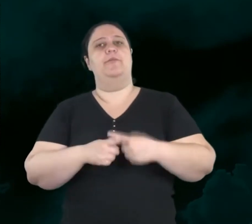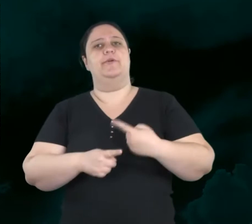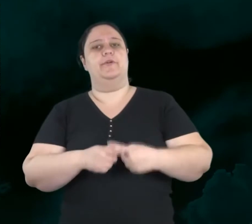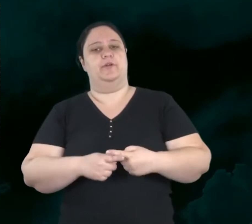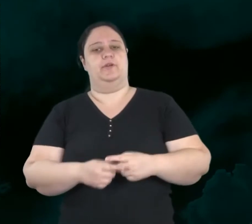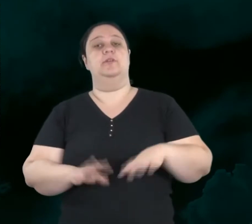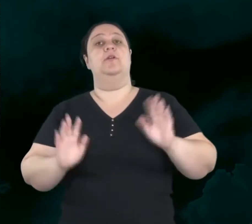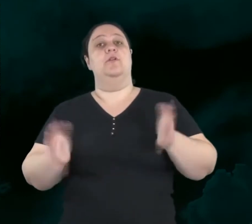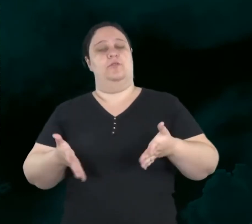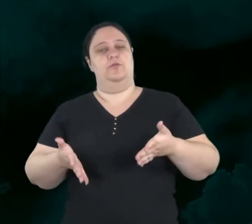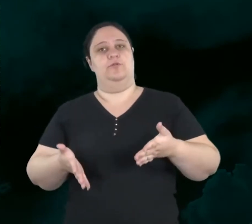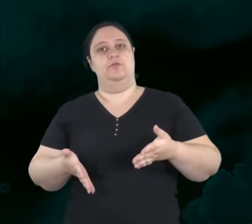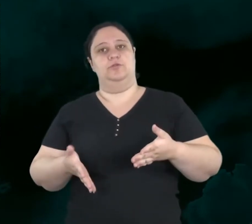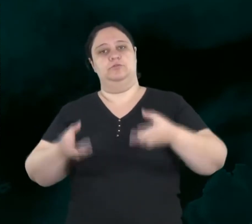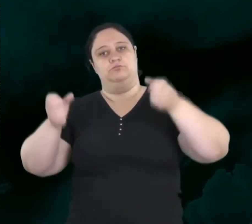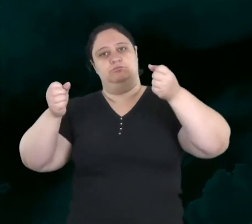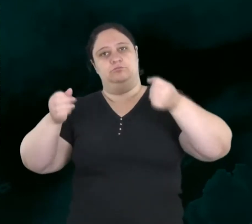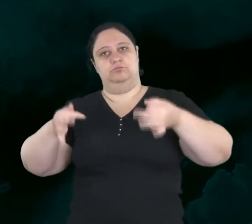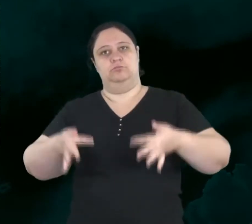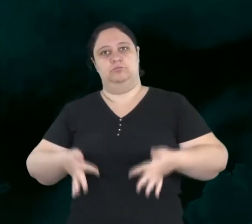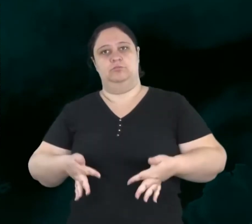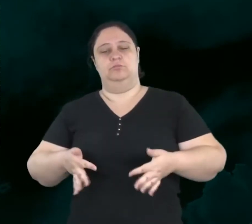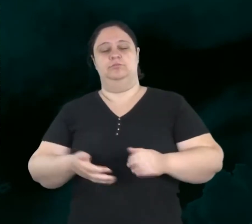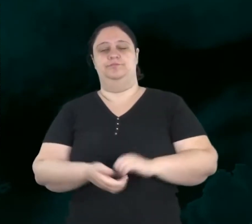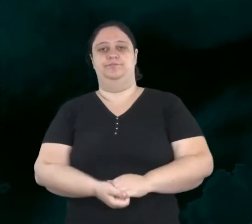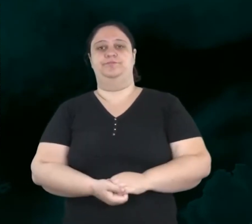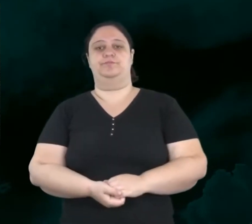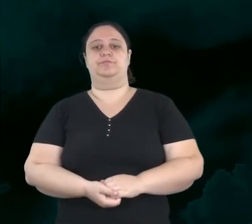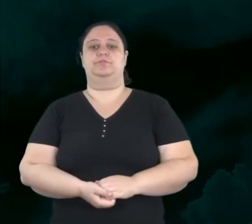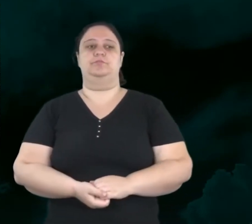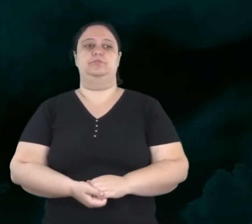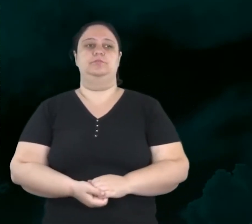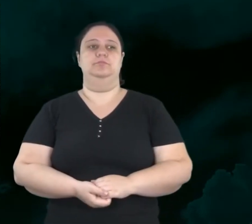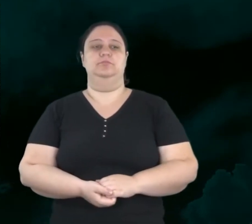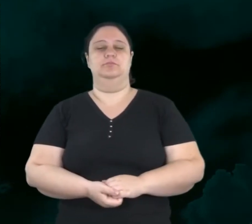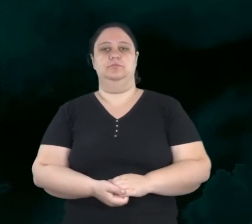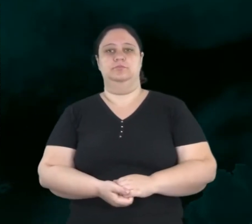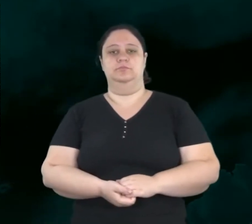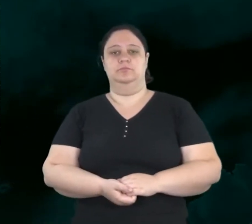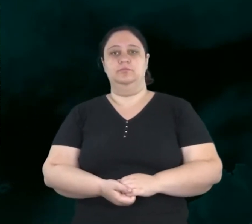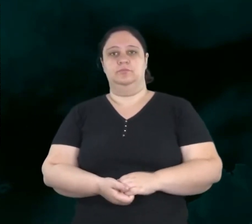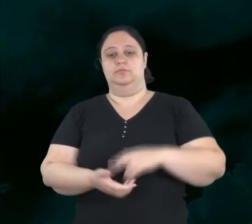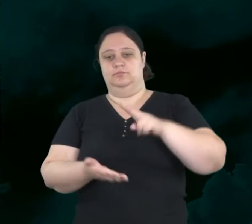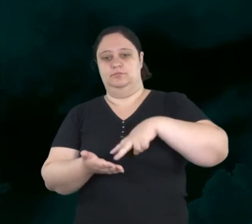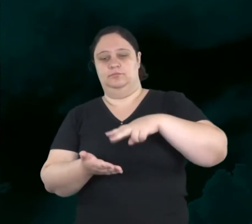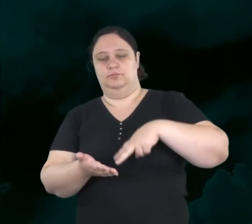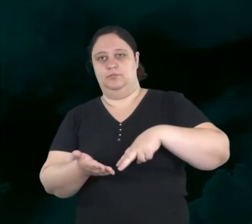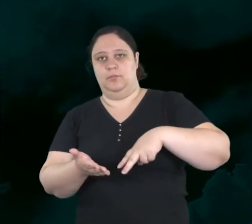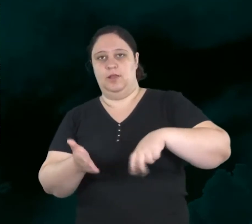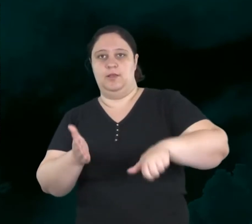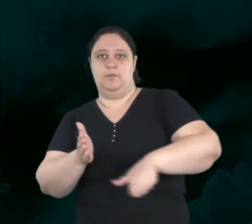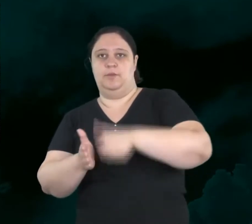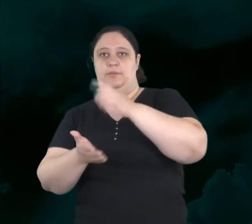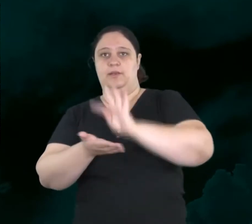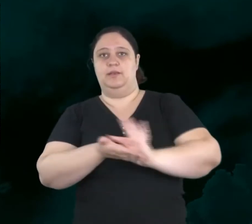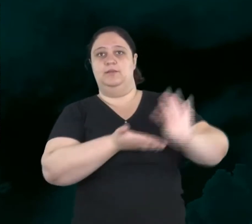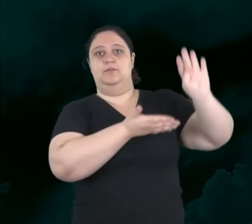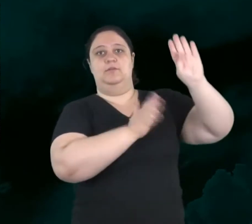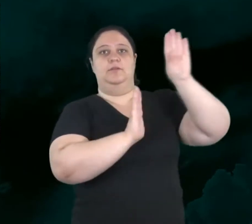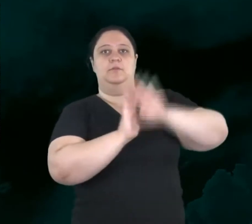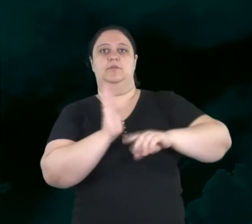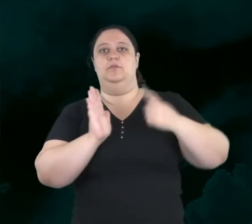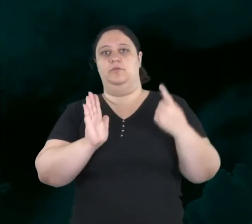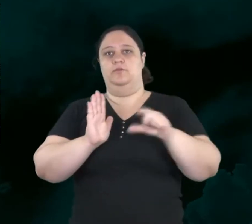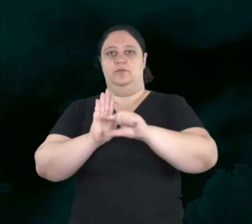será conteúdo da nossa palavra de hoje. E a leitura bíblica é 1 Tessalonicenses, capítulo 1, versículo de